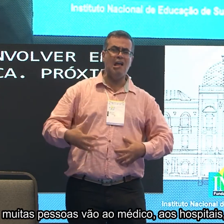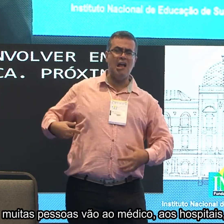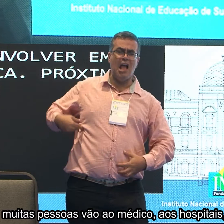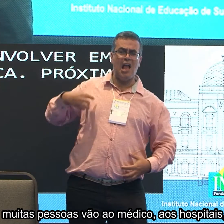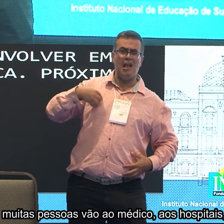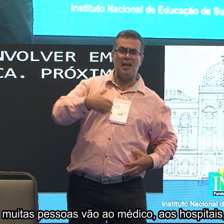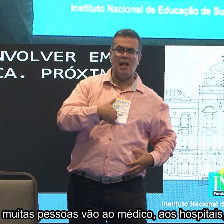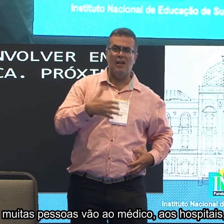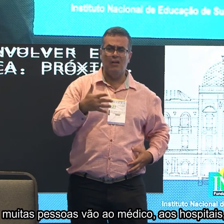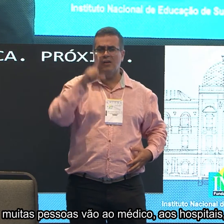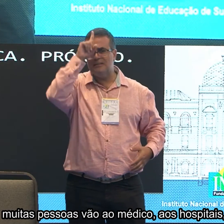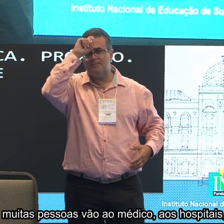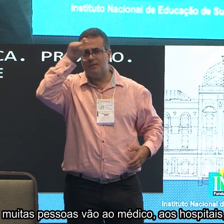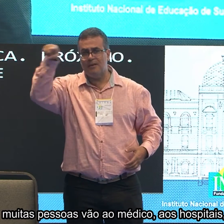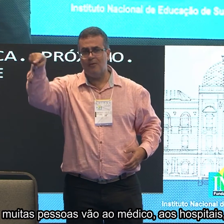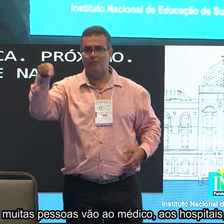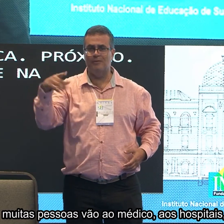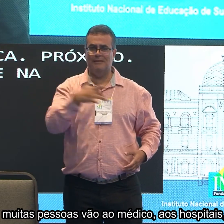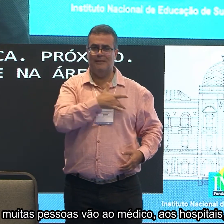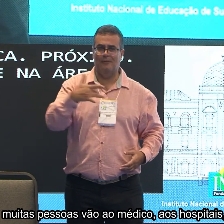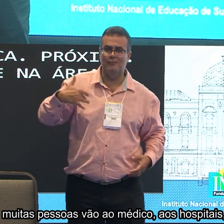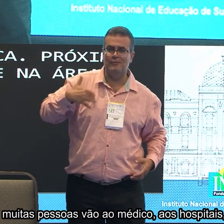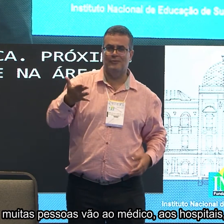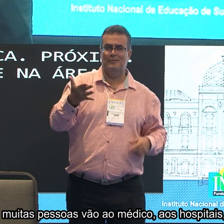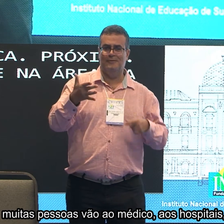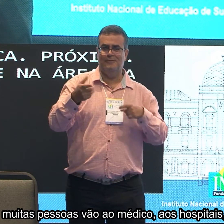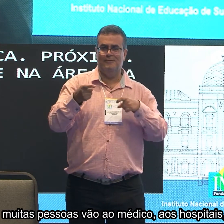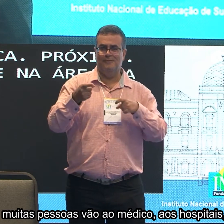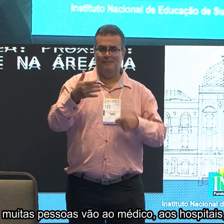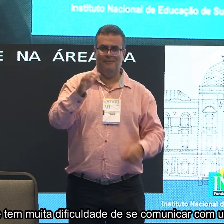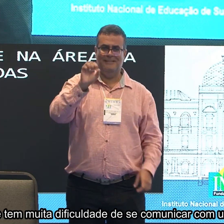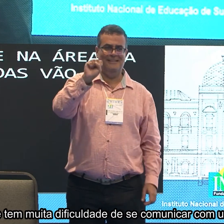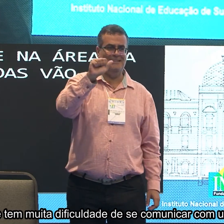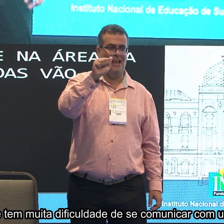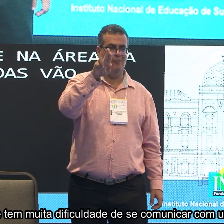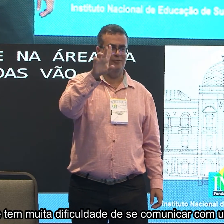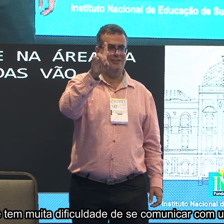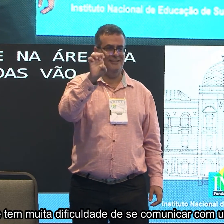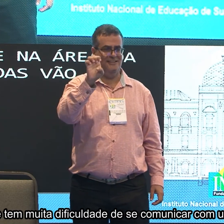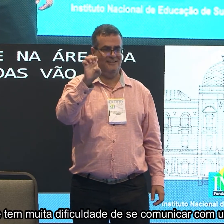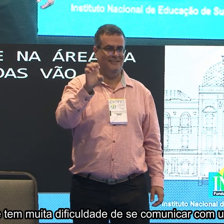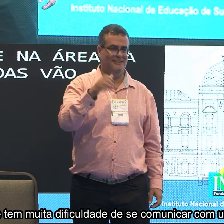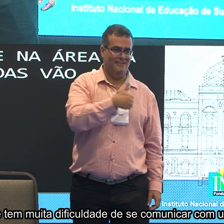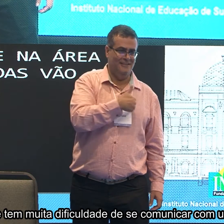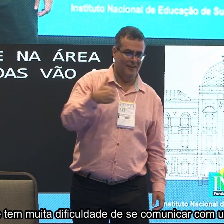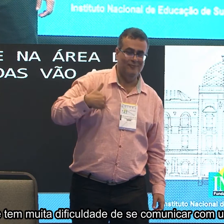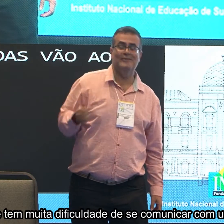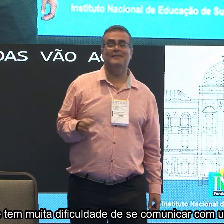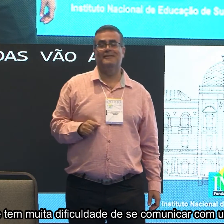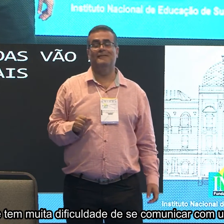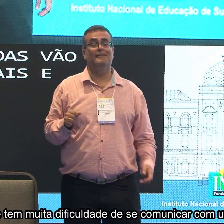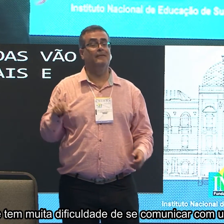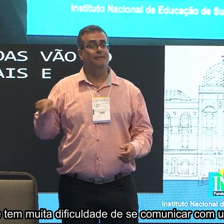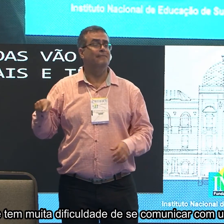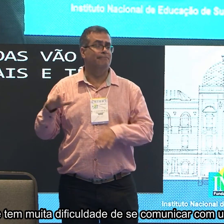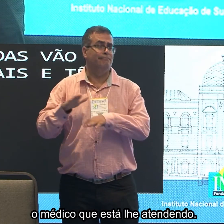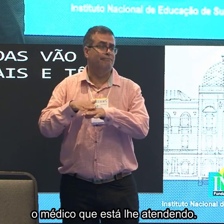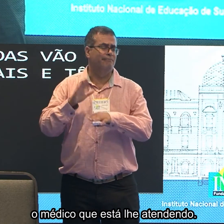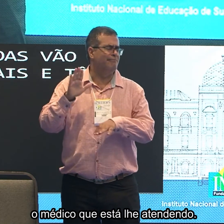Muitas pessoas vão ao médico, aos hospitais, e tem muita dificuldade, né, de se comunicar com